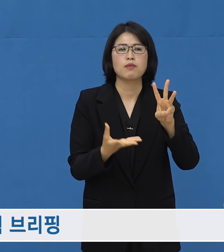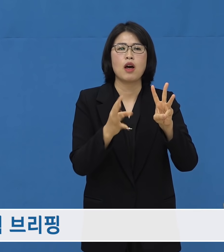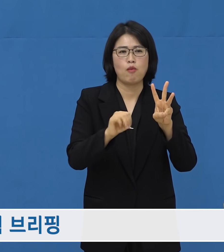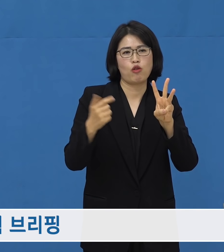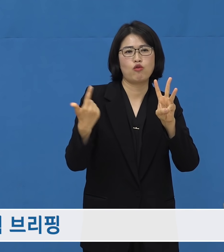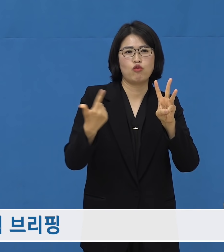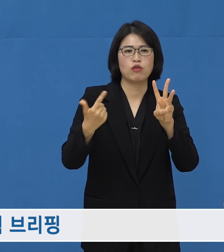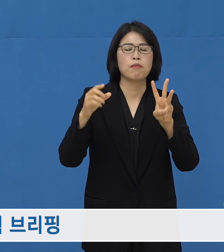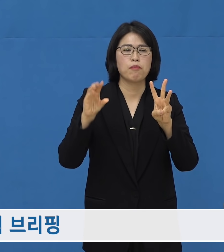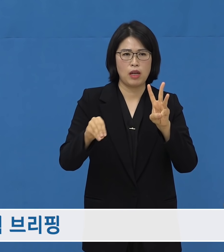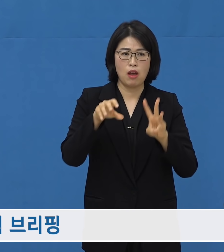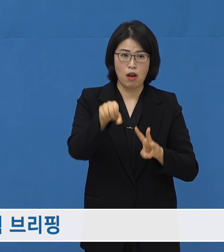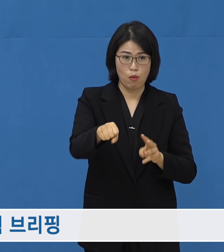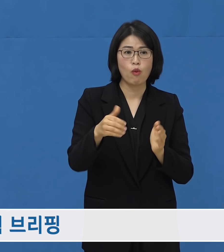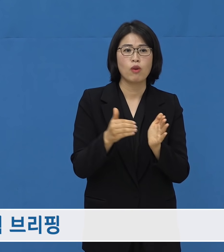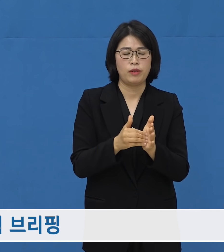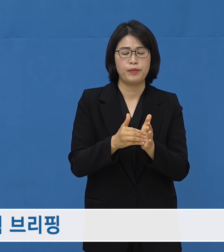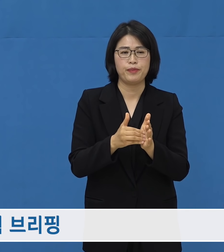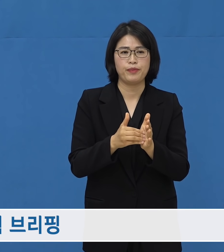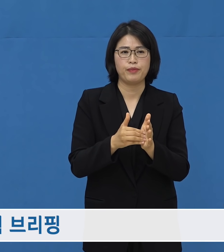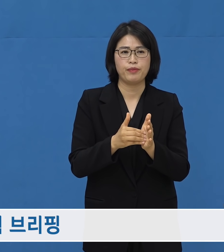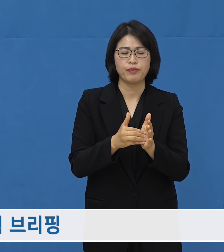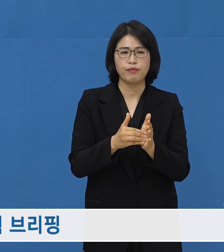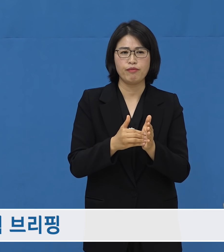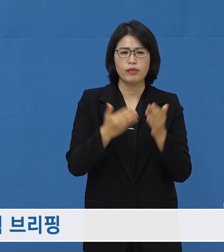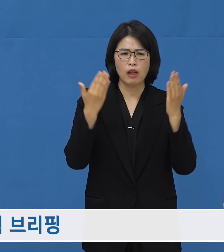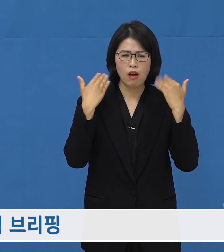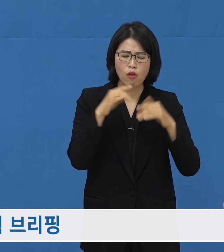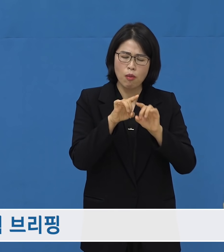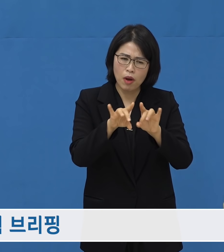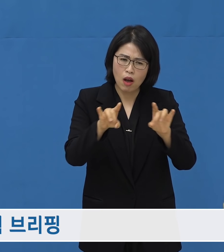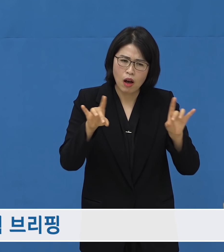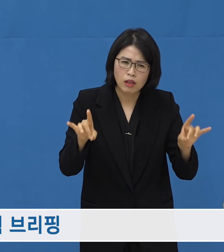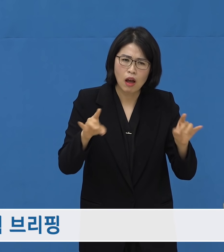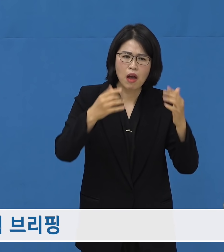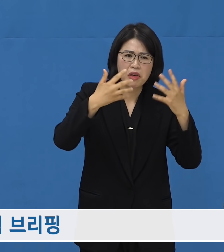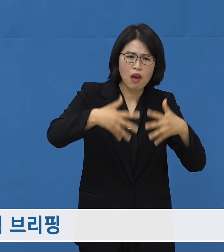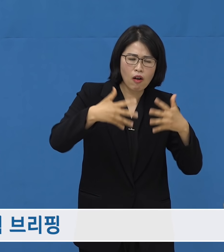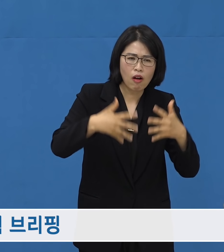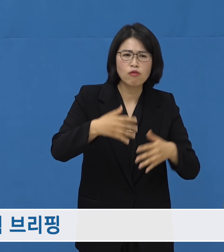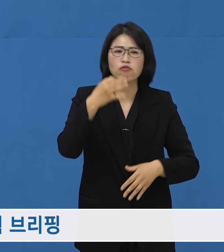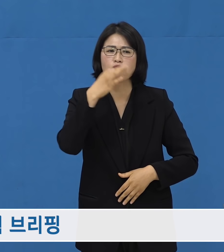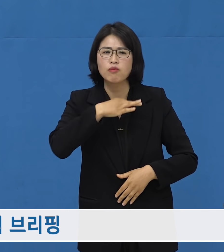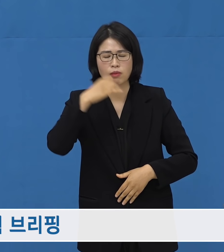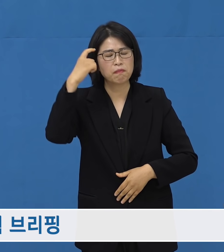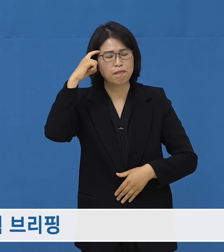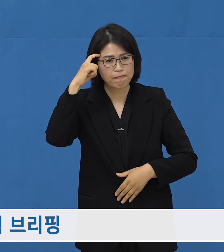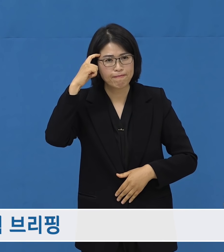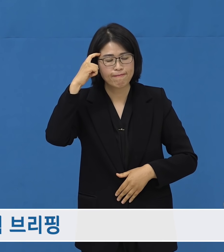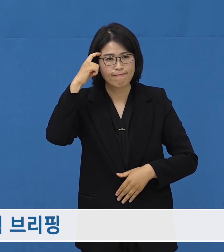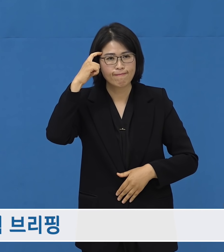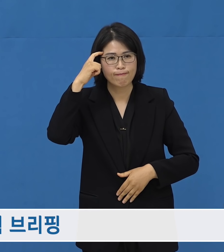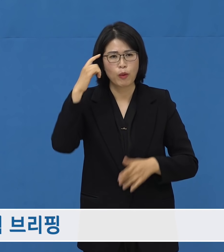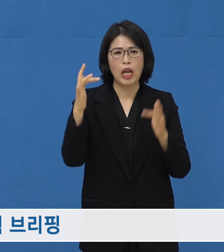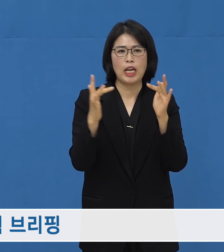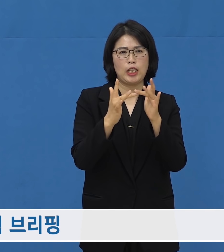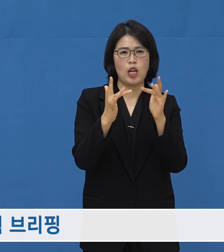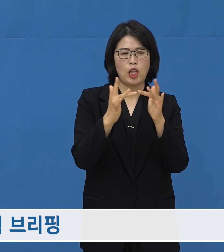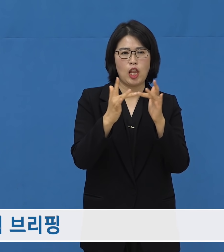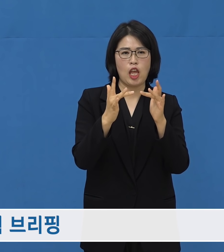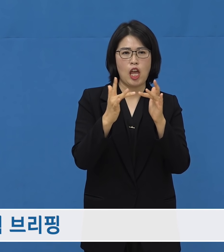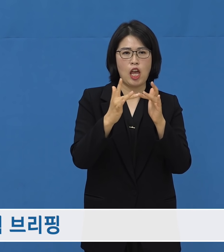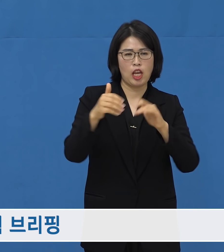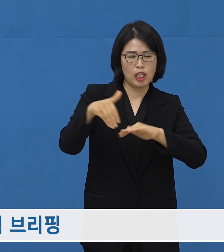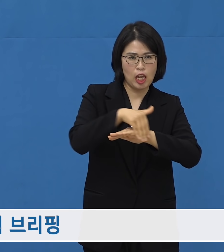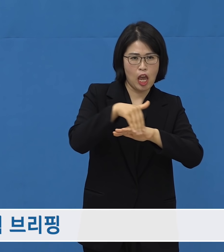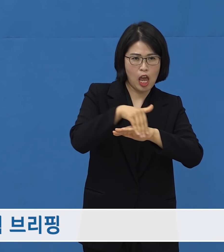6천만 원을 확보했습니다. 학교별 여건이나 실효성을 감안해 온라인